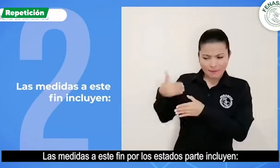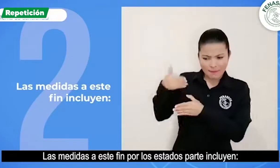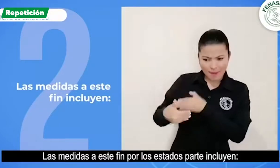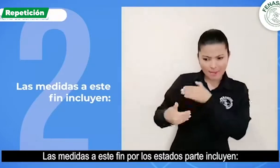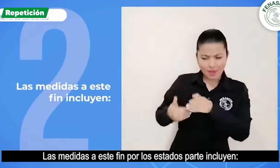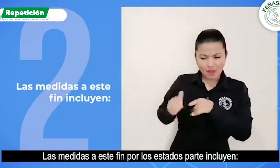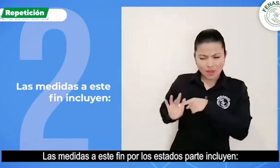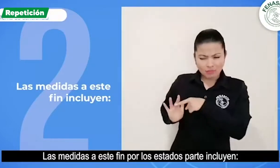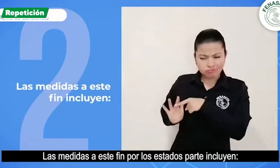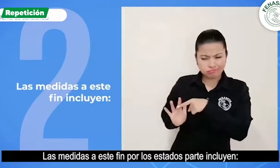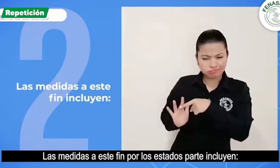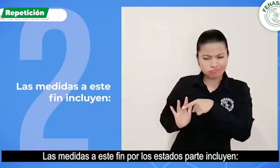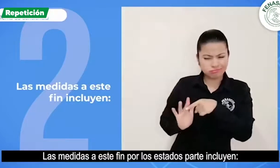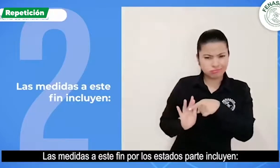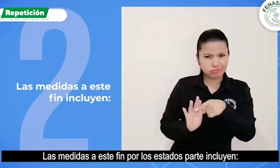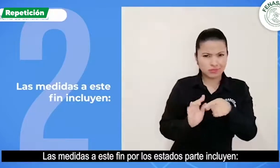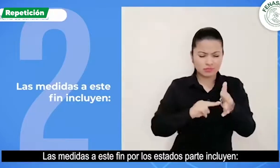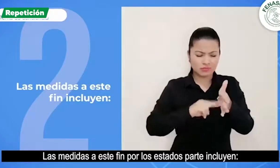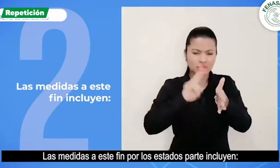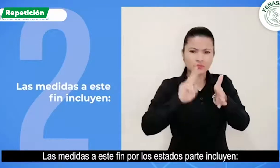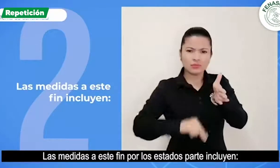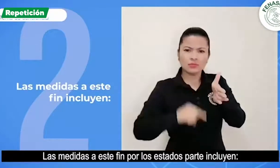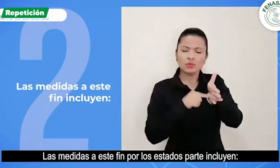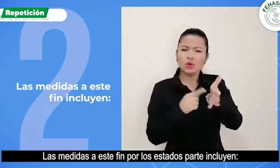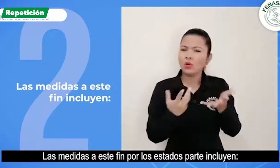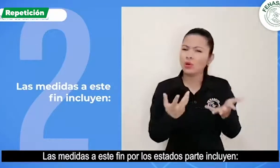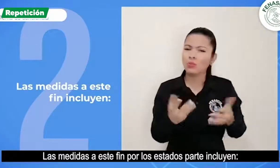Por los estados Parte Incluyen